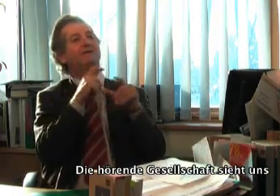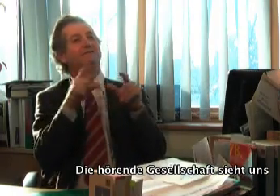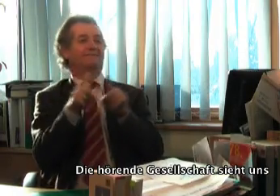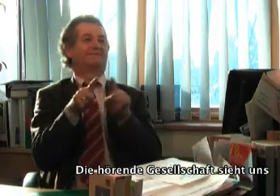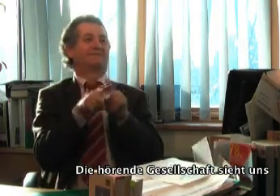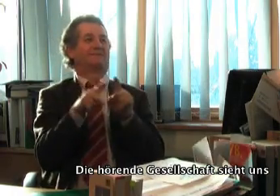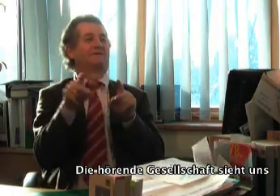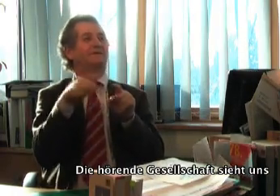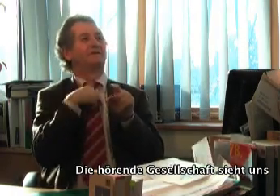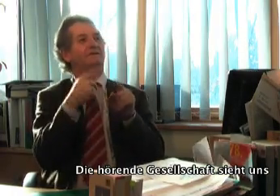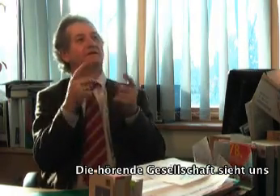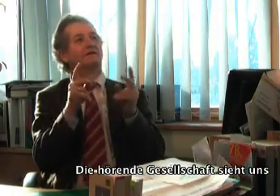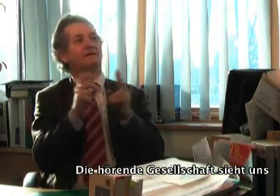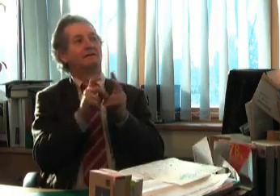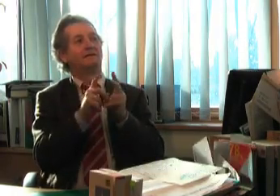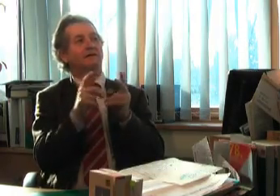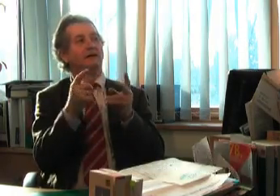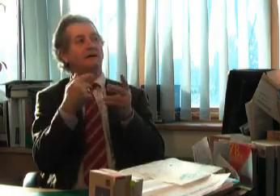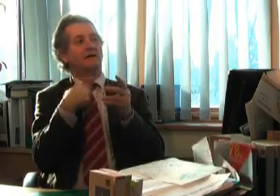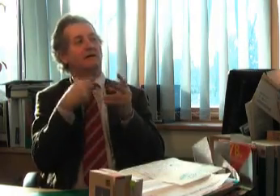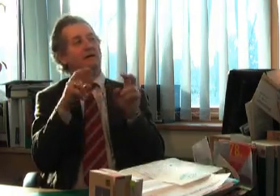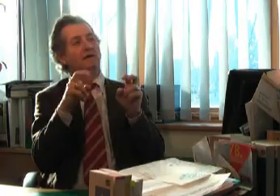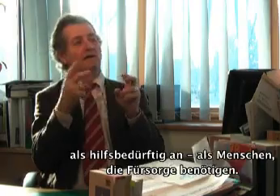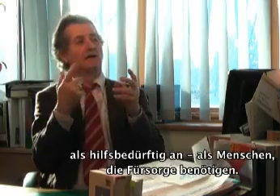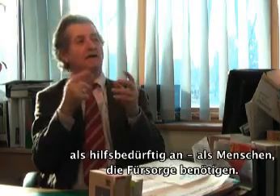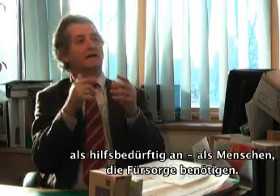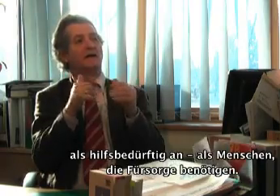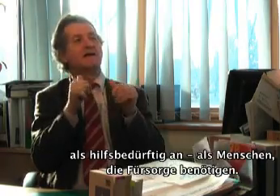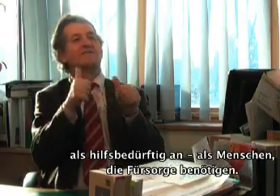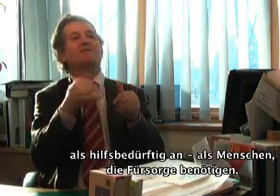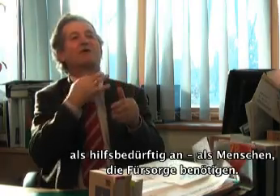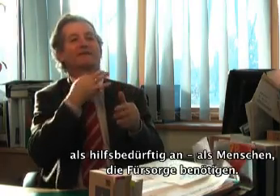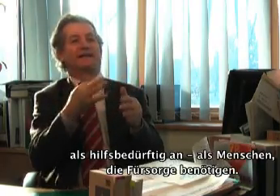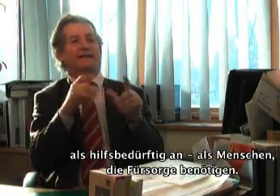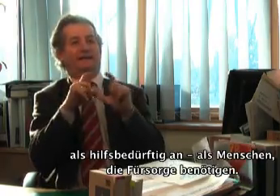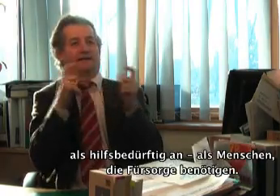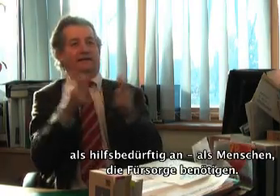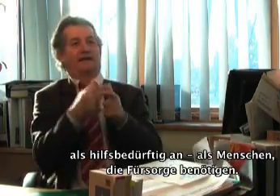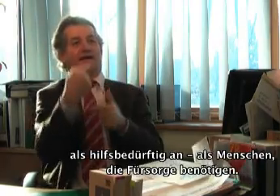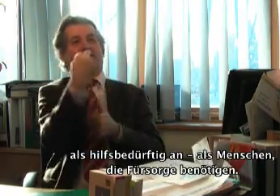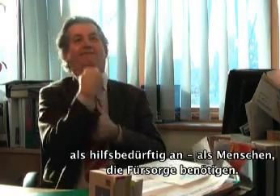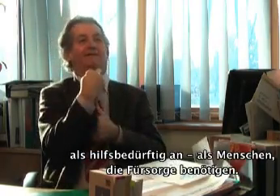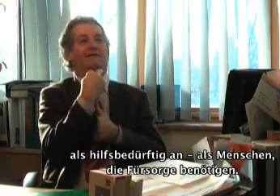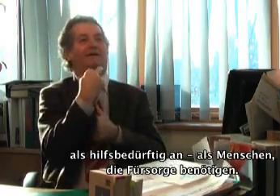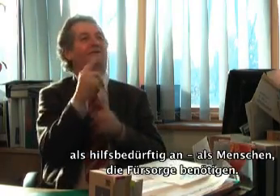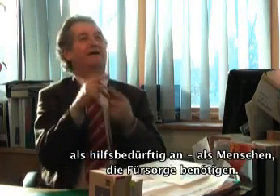Die hörende Gesellschaft sieht uns als hilfsbedürftig an, als Menschen, die Fürsorge benötigen.